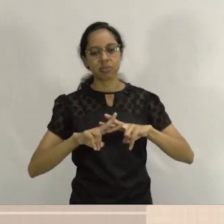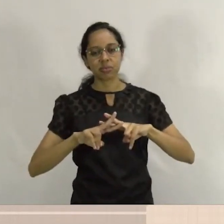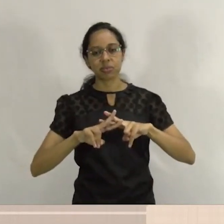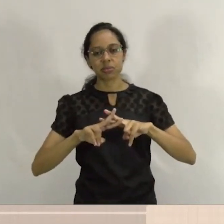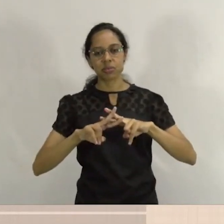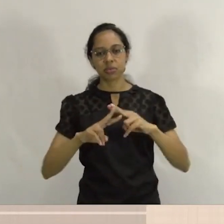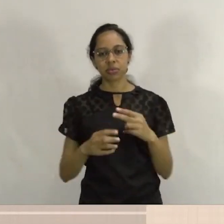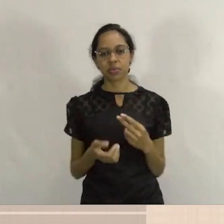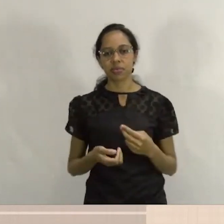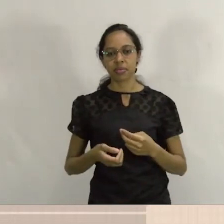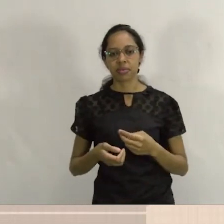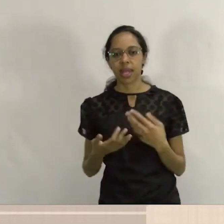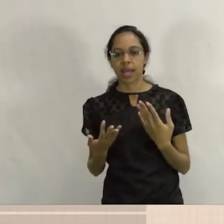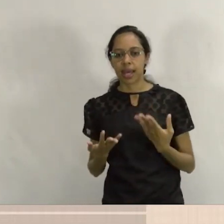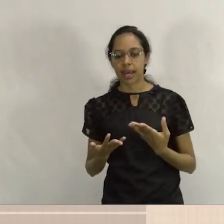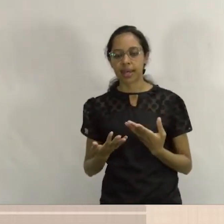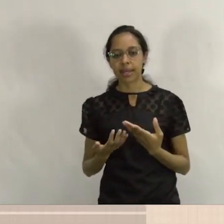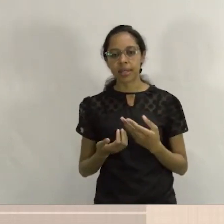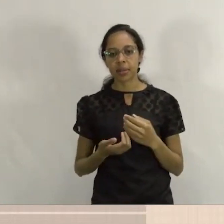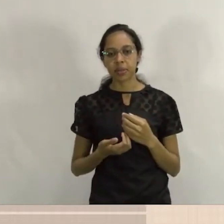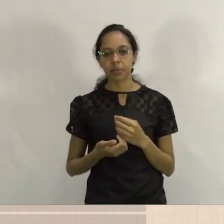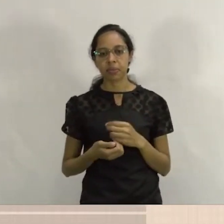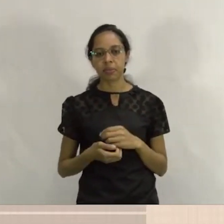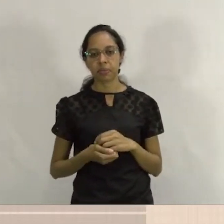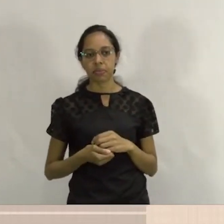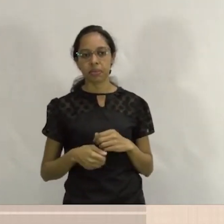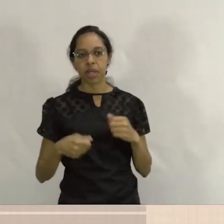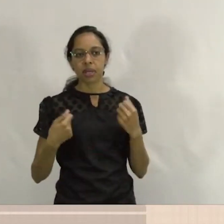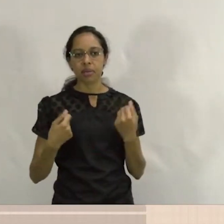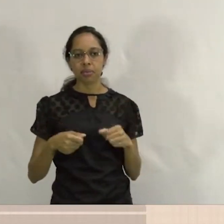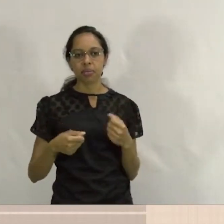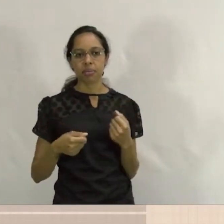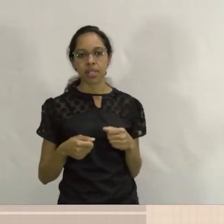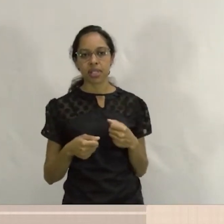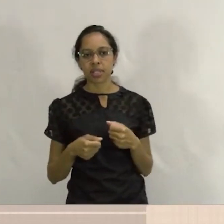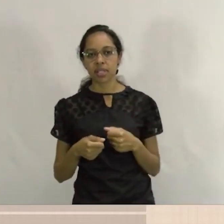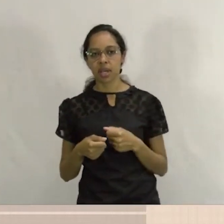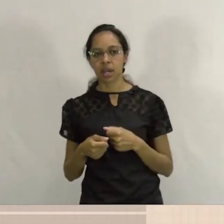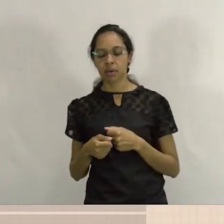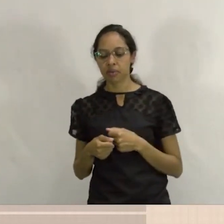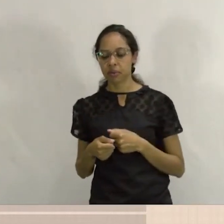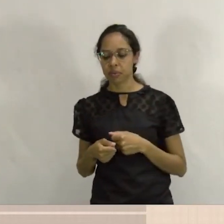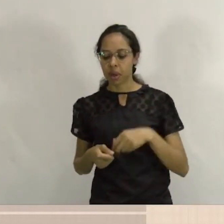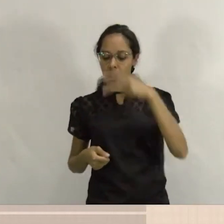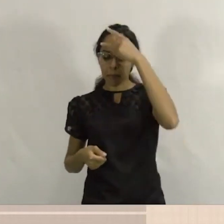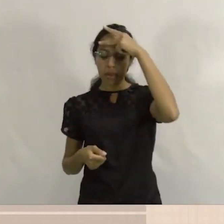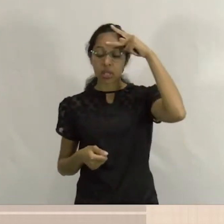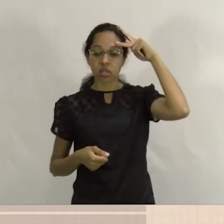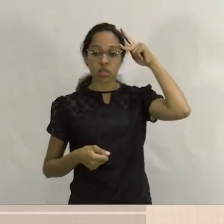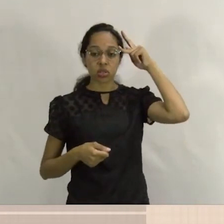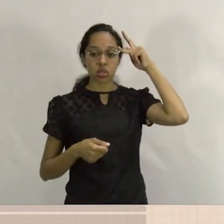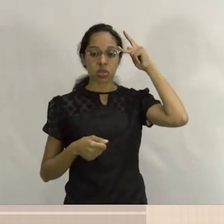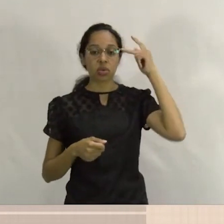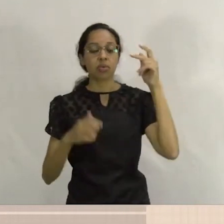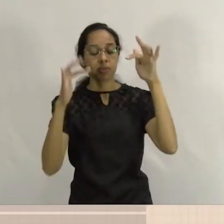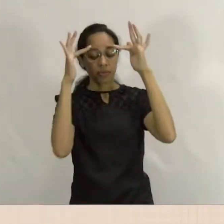e ele tinha necessidade de enviar alguém da sua confiança para a igreja em Filipos.